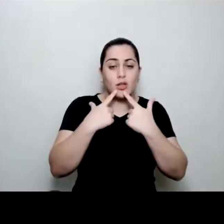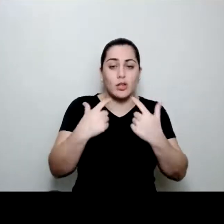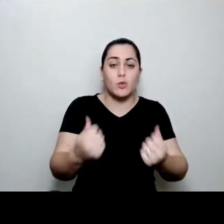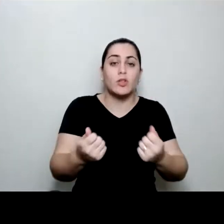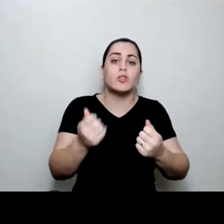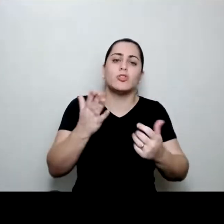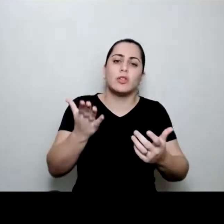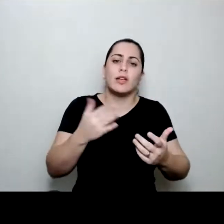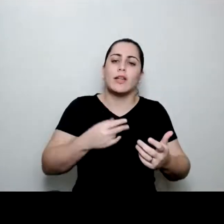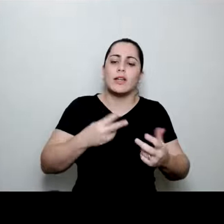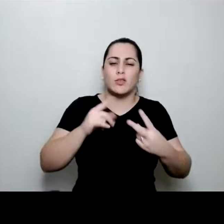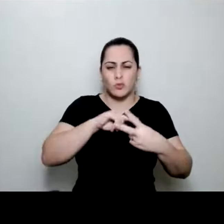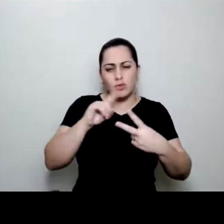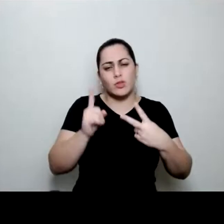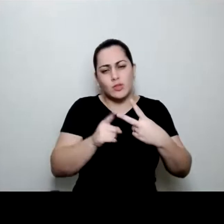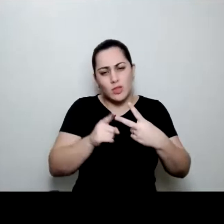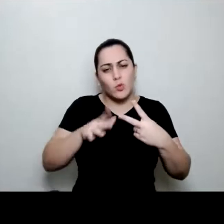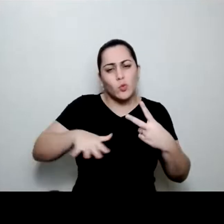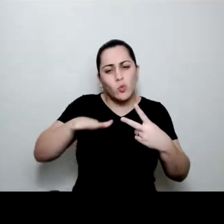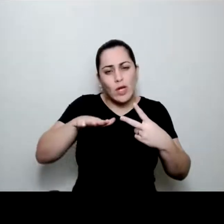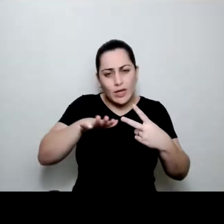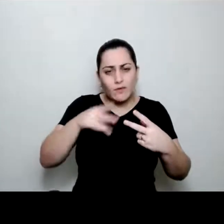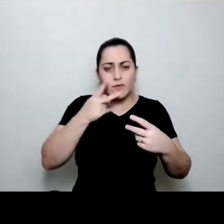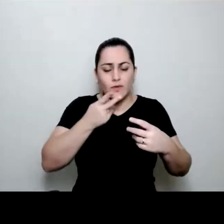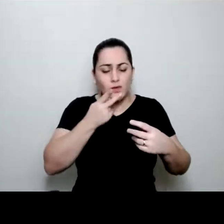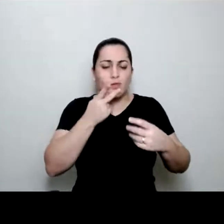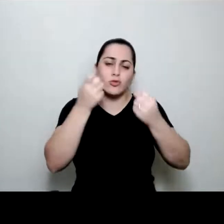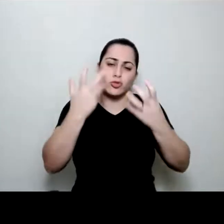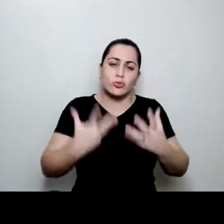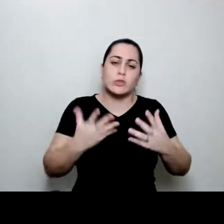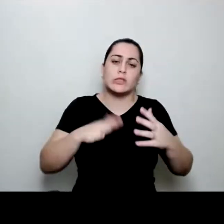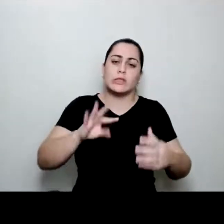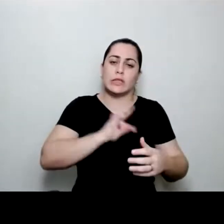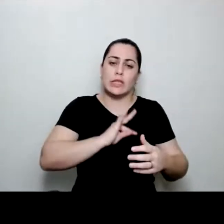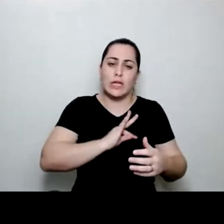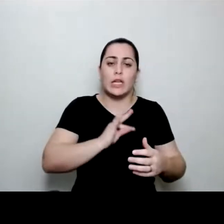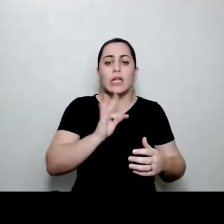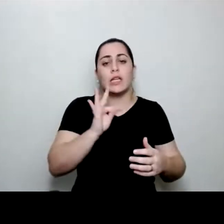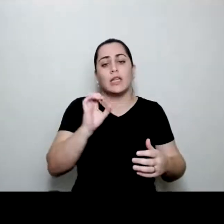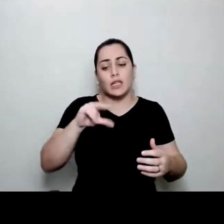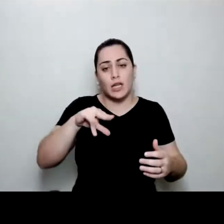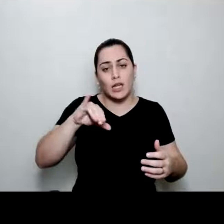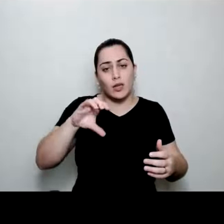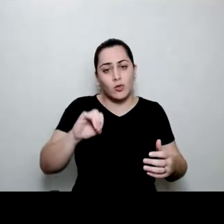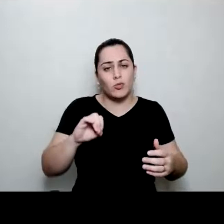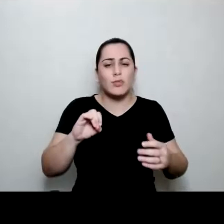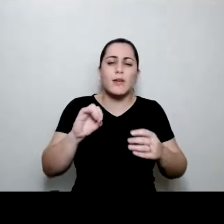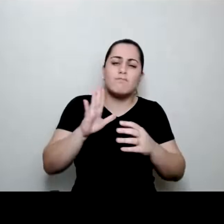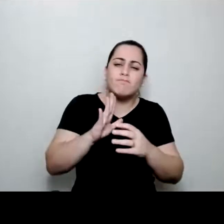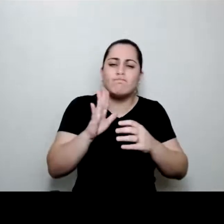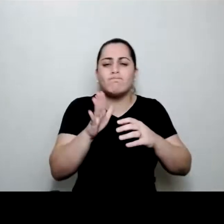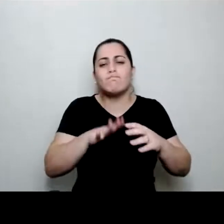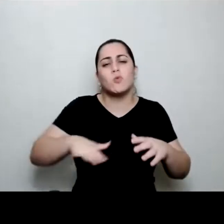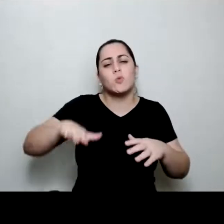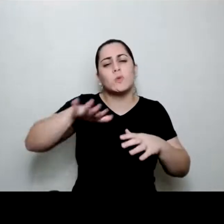segunda parte da minha fala, eu vou tocar em alguns aspectos técnicos, talvez de maneira bem superficial, relacionados